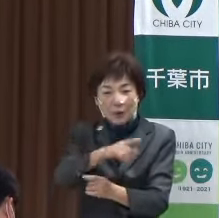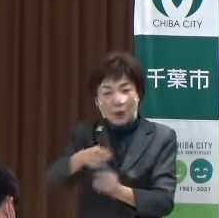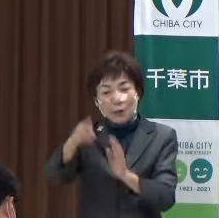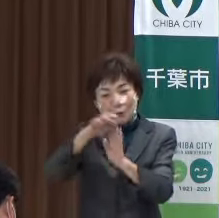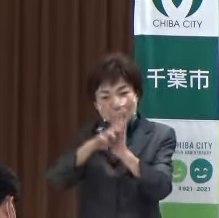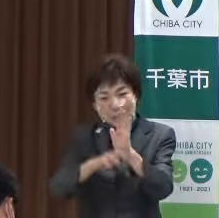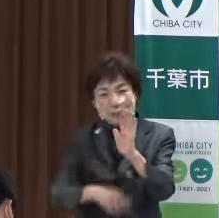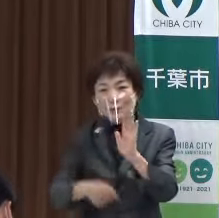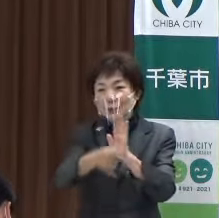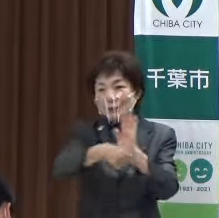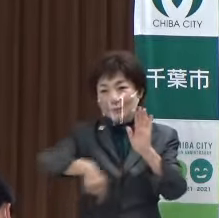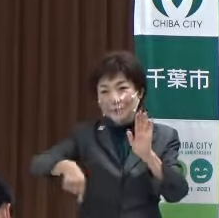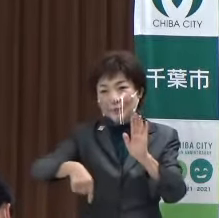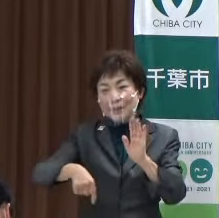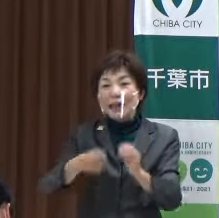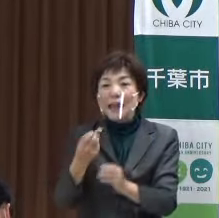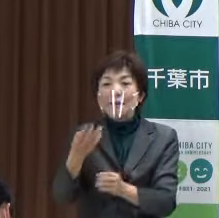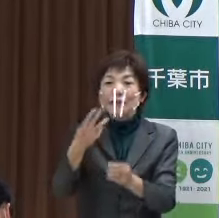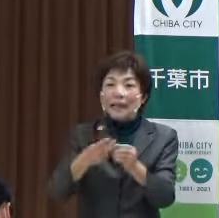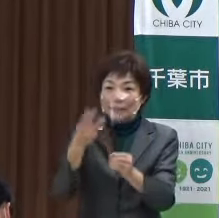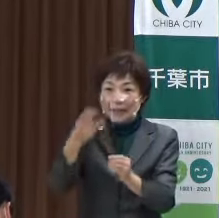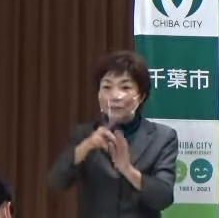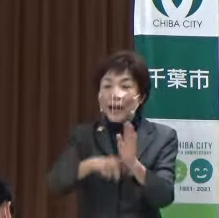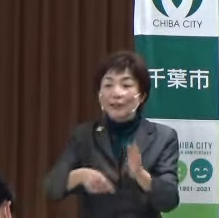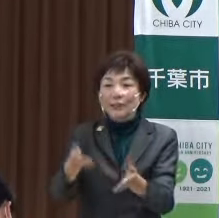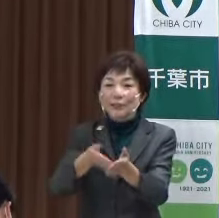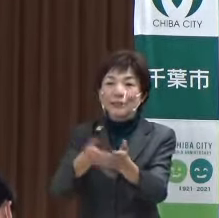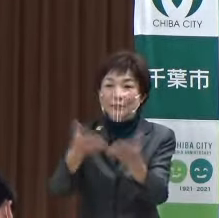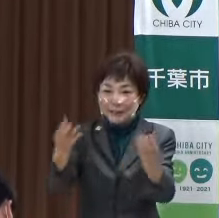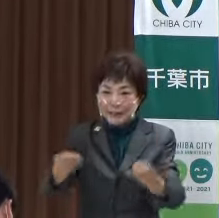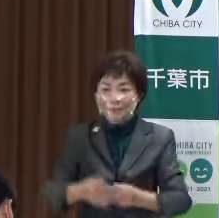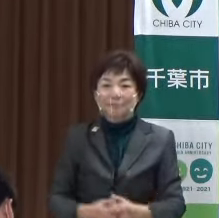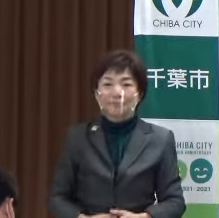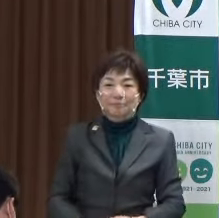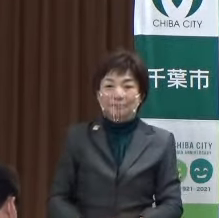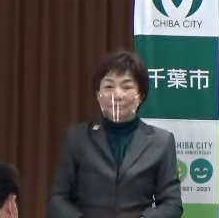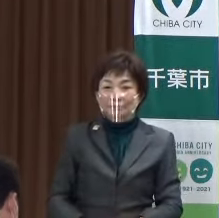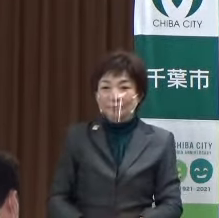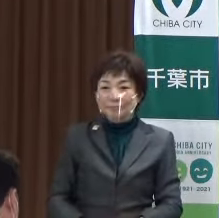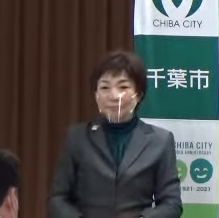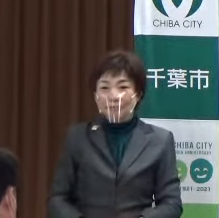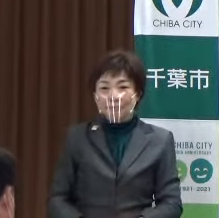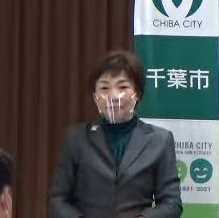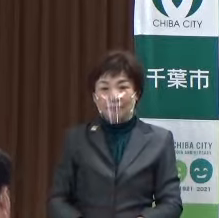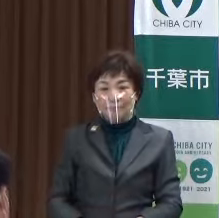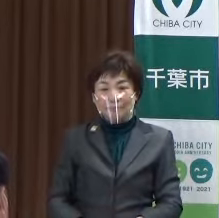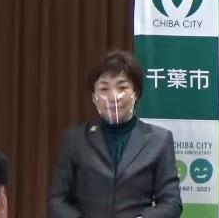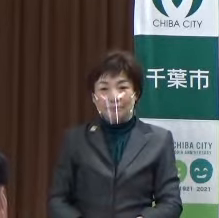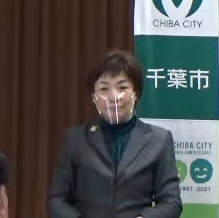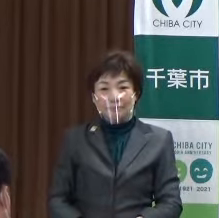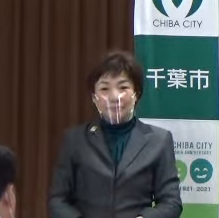定をされている今年令和3年の出来事についてお伝えをさせていただきました